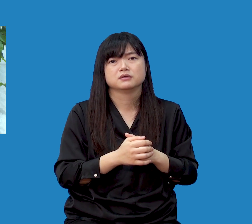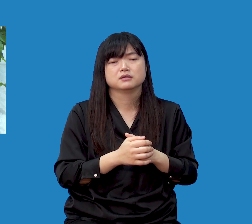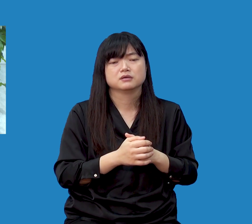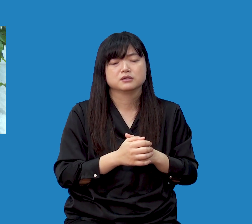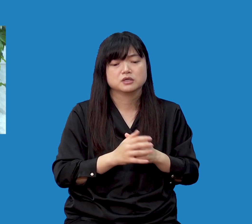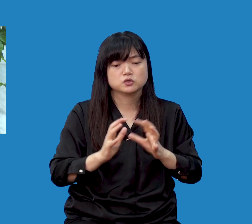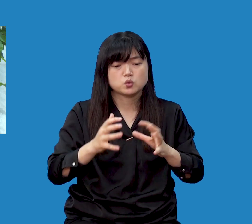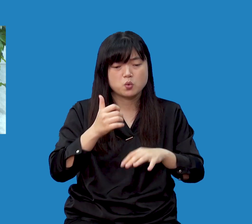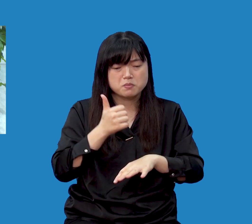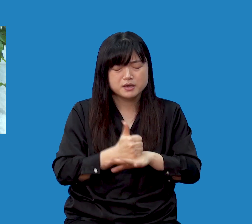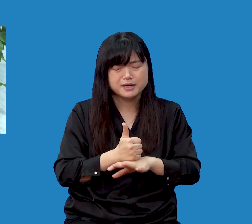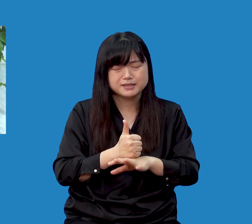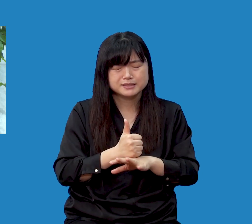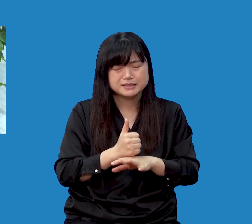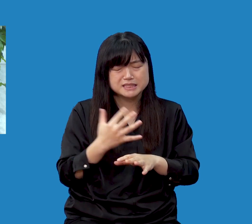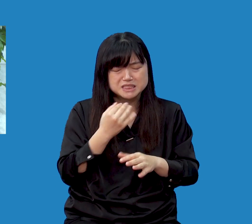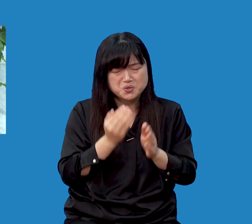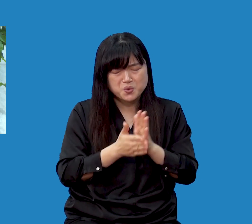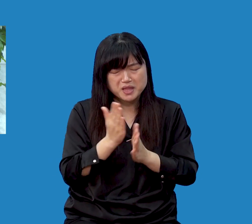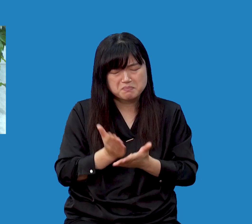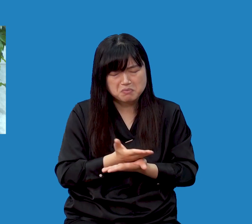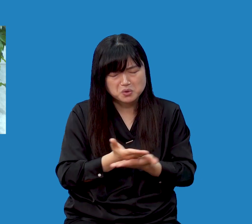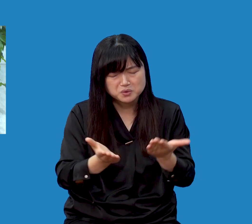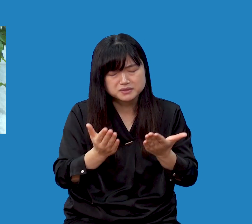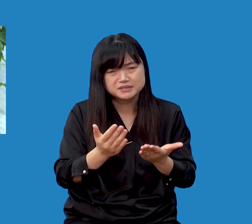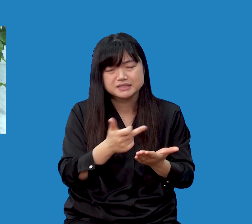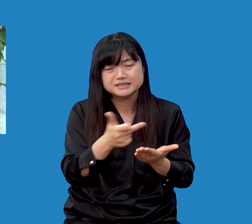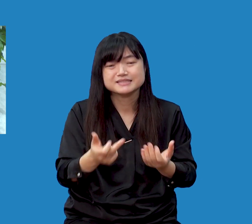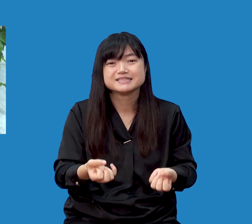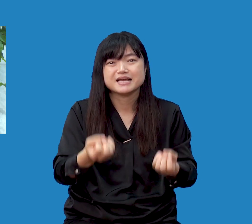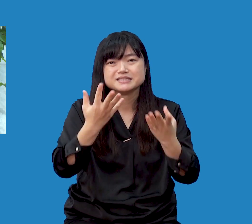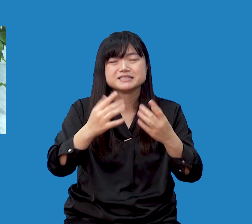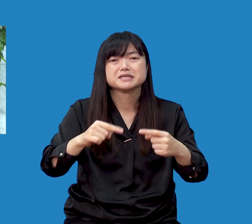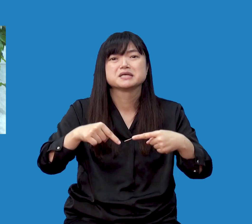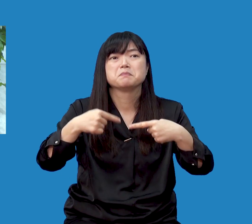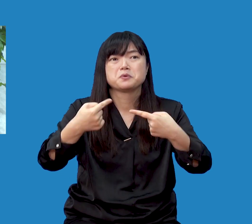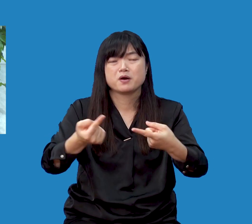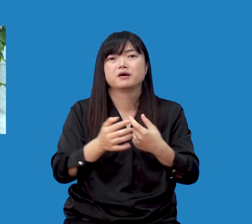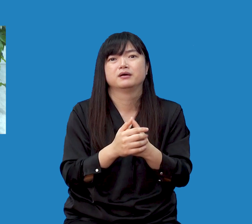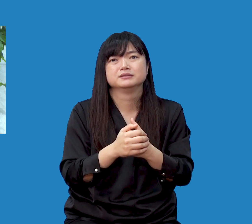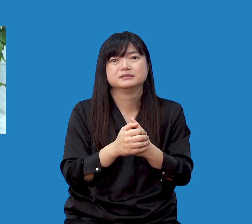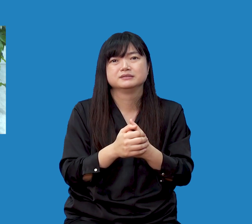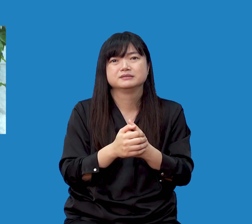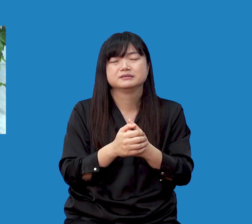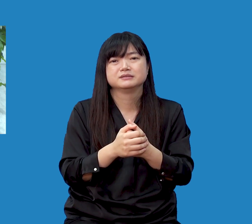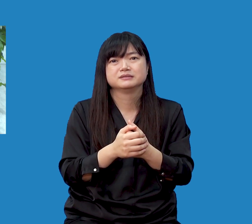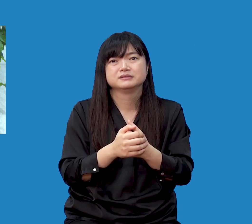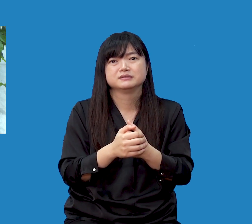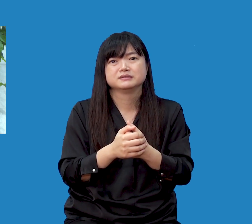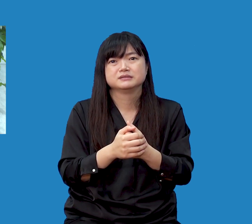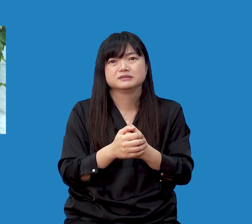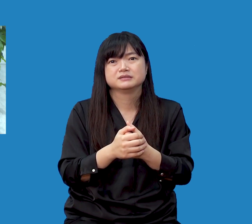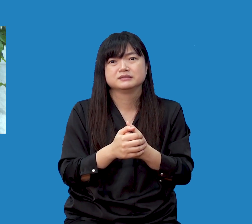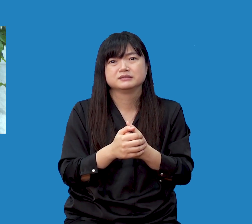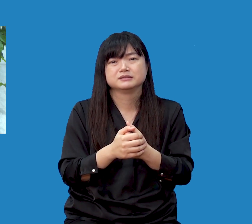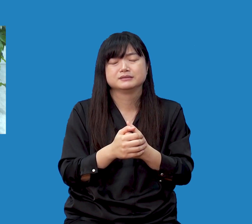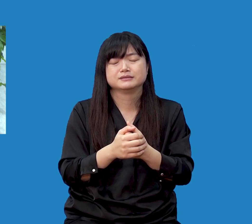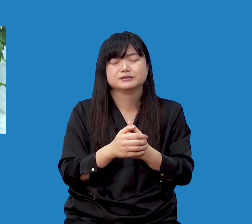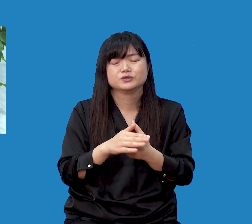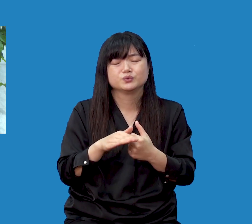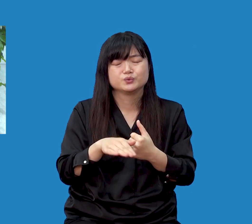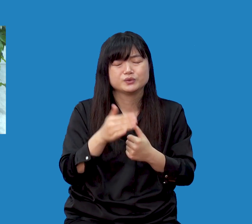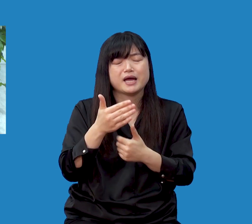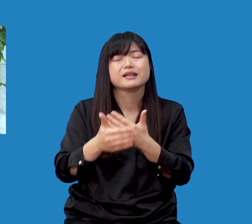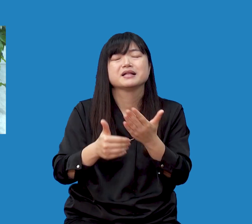종말의 시온에서 베풀어질 그 잔치에 참여하여 바로 이분이 우리